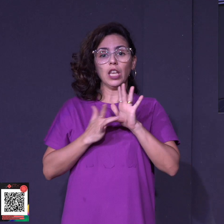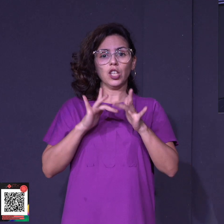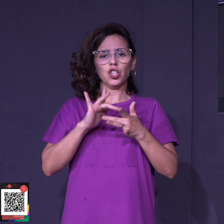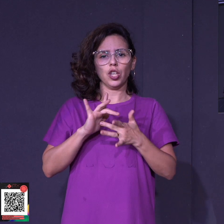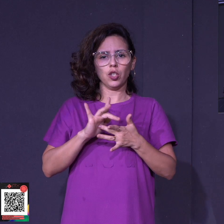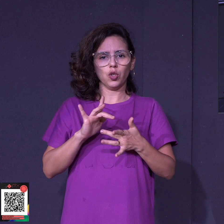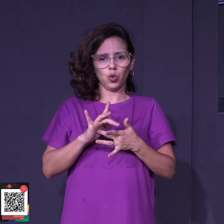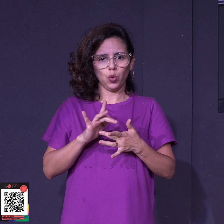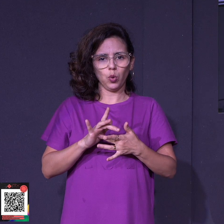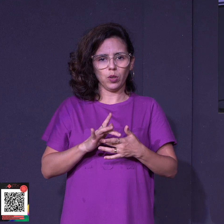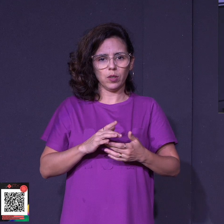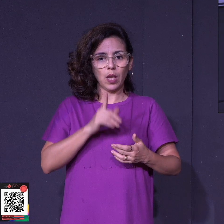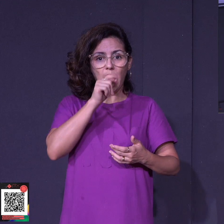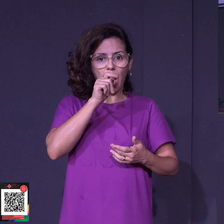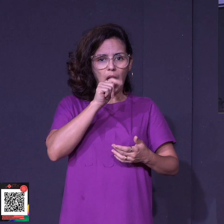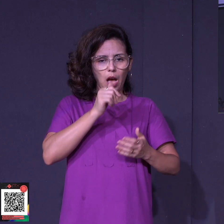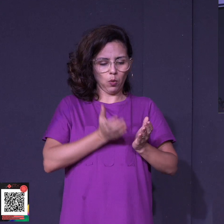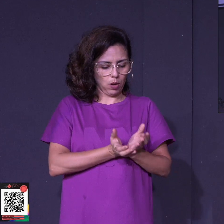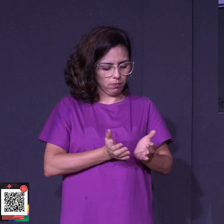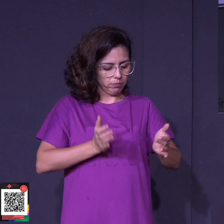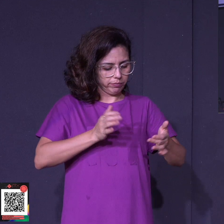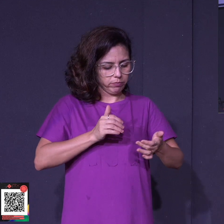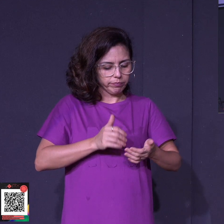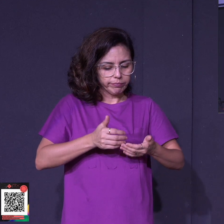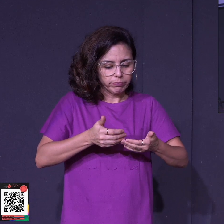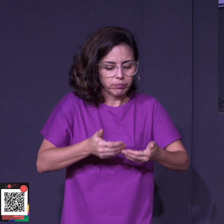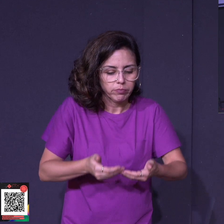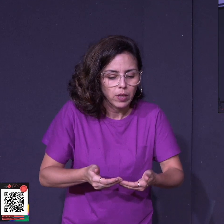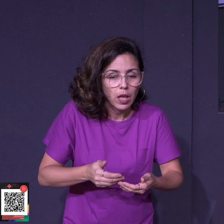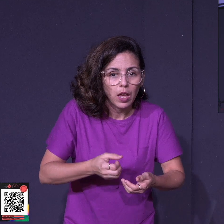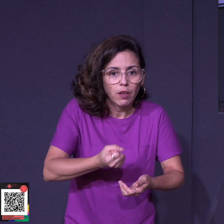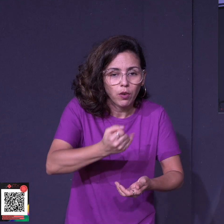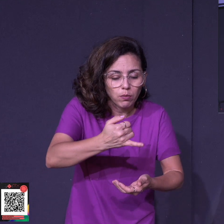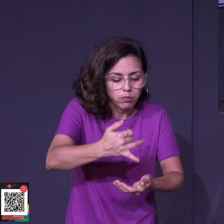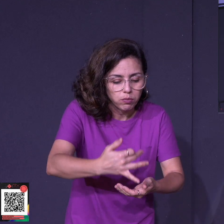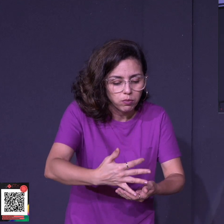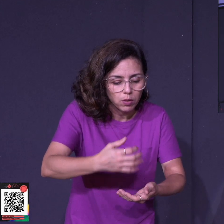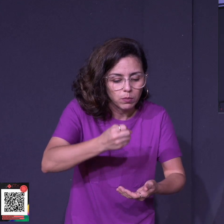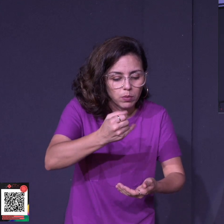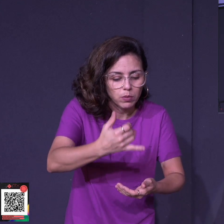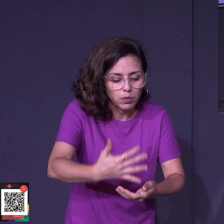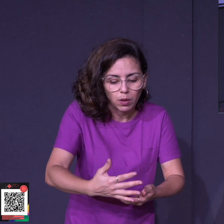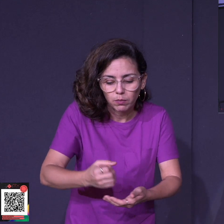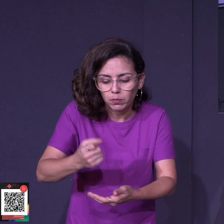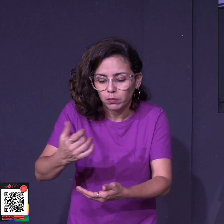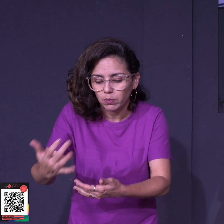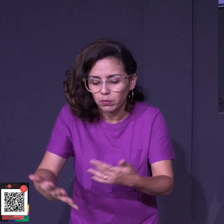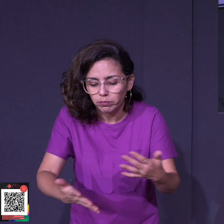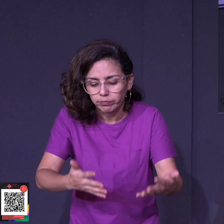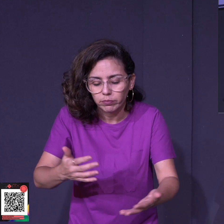os pés, quanto mais vocês uns aos outros. Como é que ele termina o texto? Agora que vocês sabem